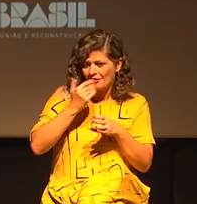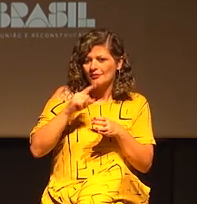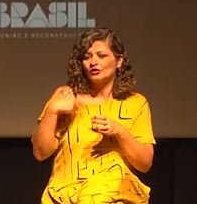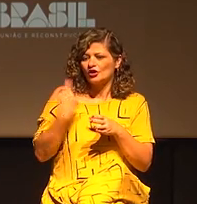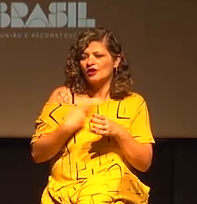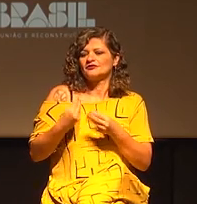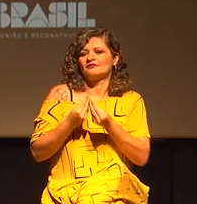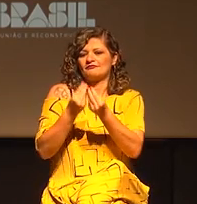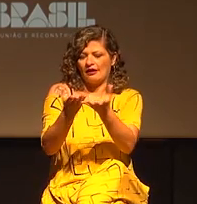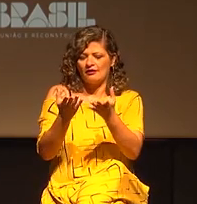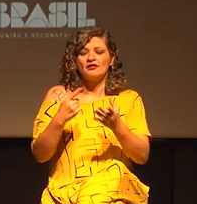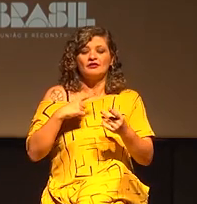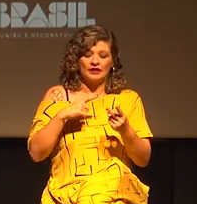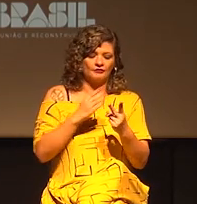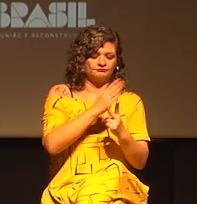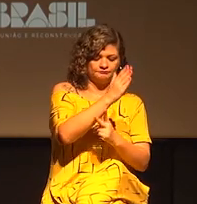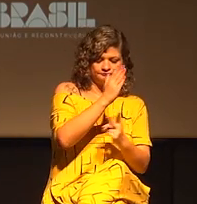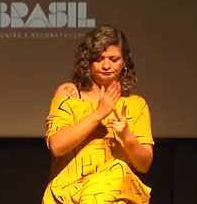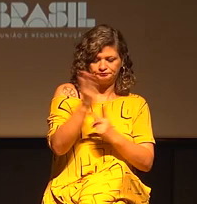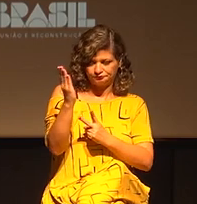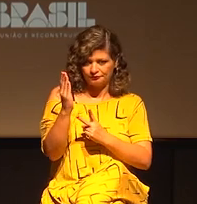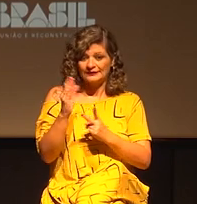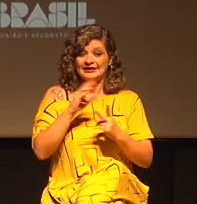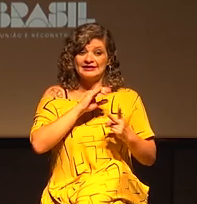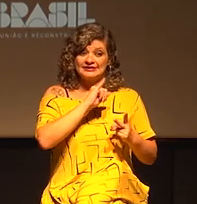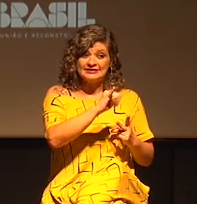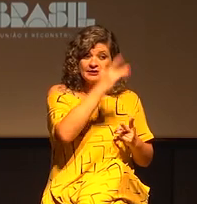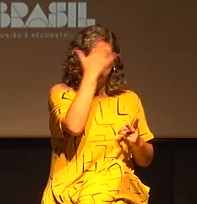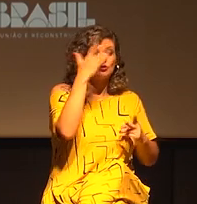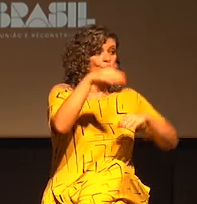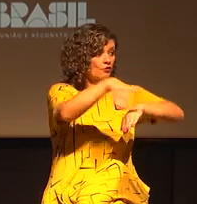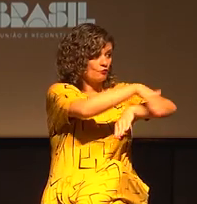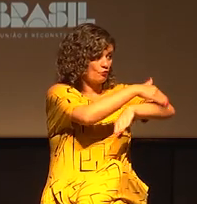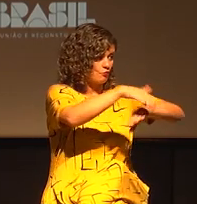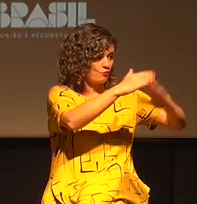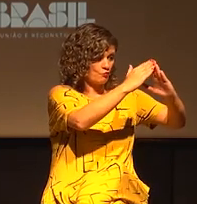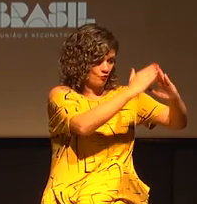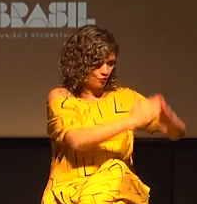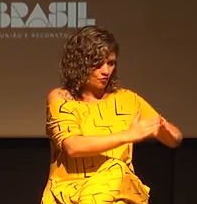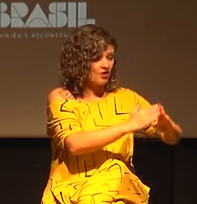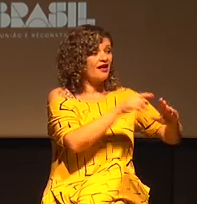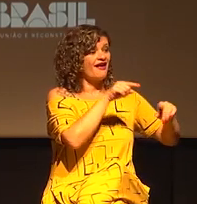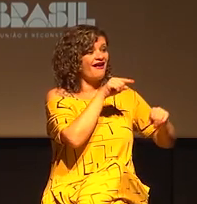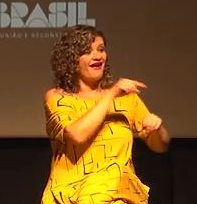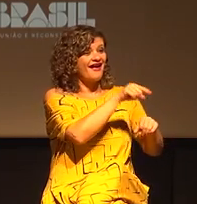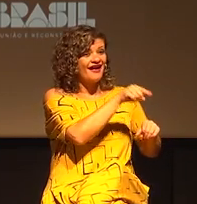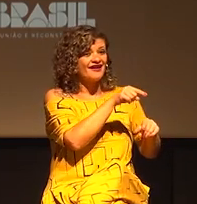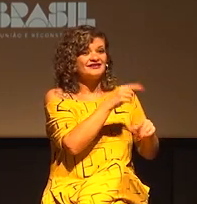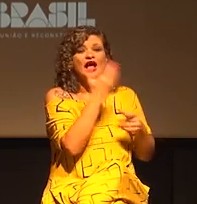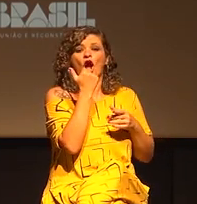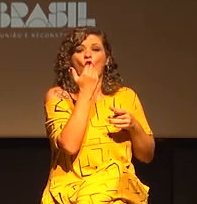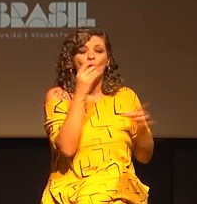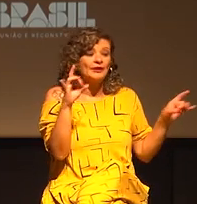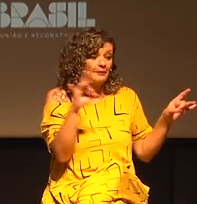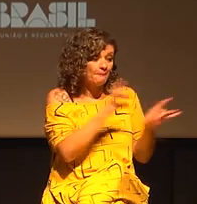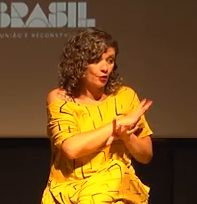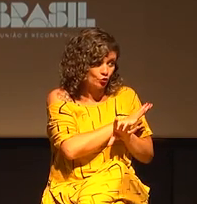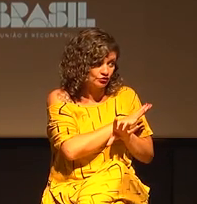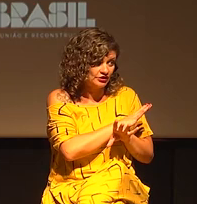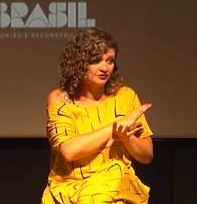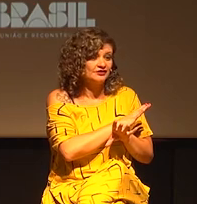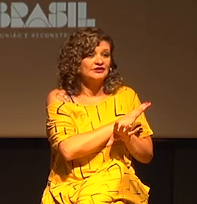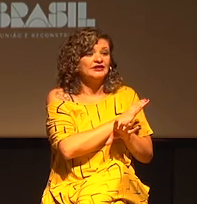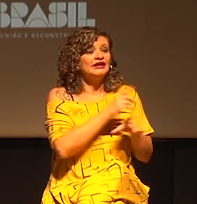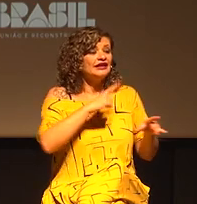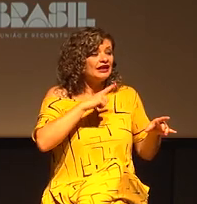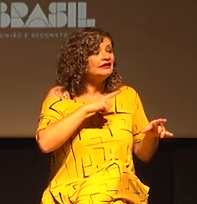alternativas uma delas PR as maritas que são entregues para pessoas em situação de rua que haja onde onde a comida chega pronta ainda que